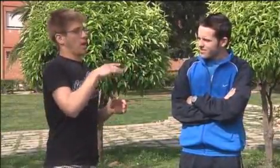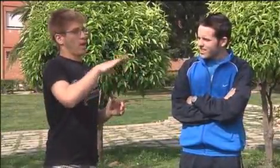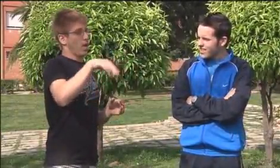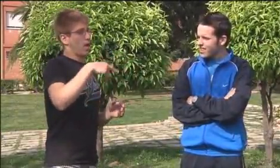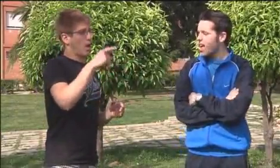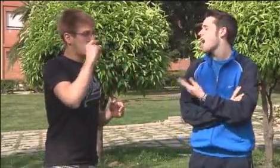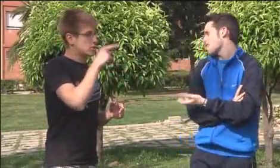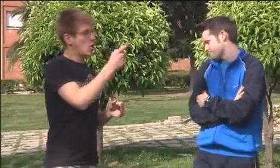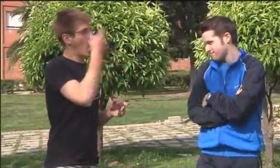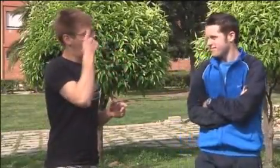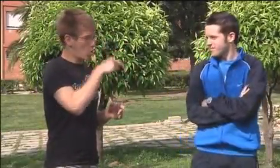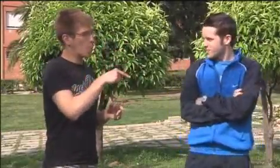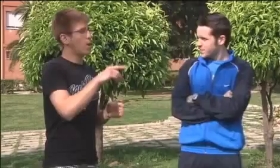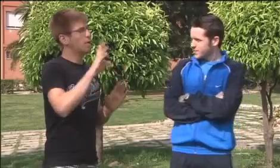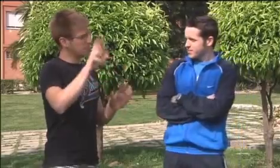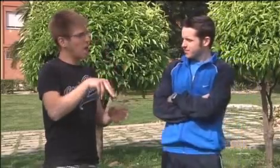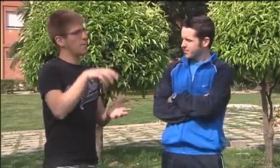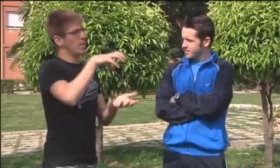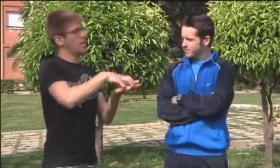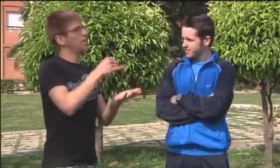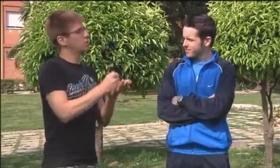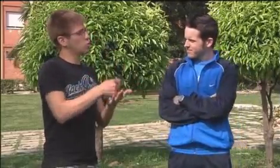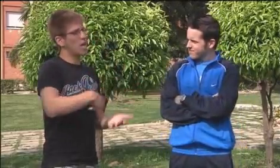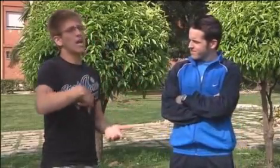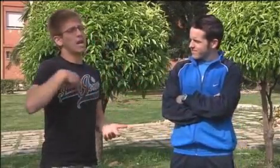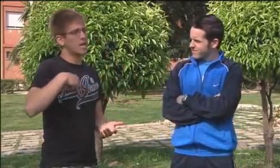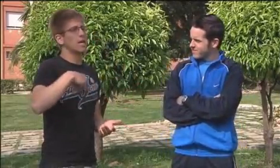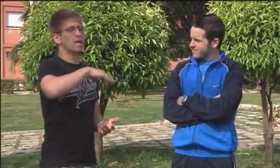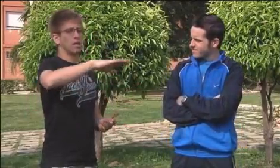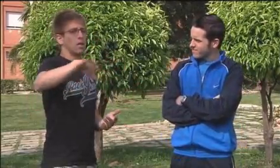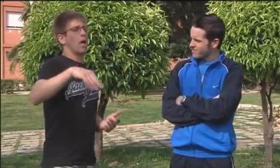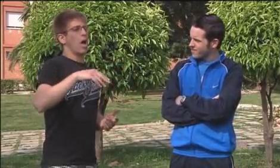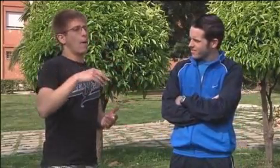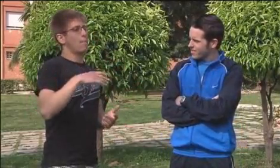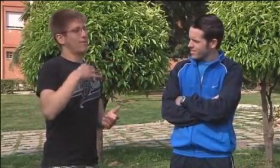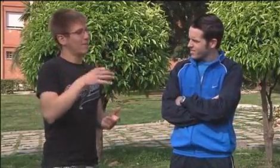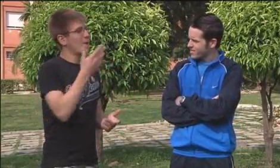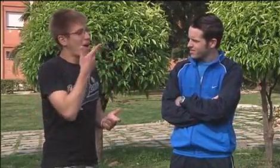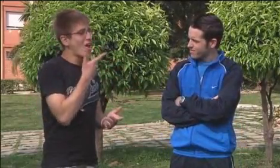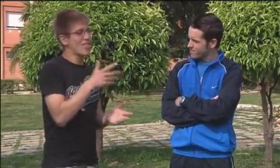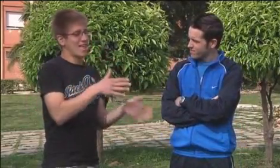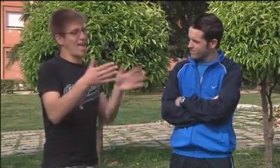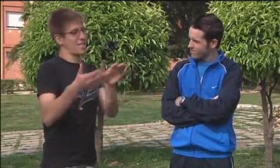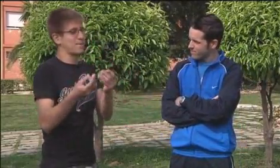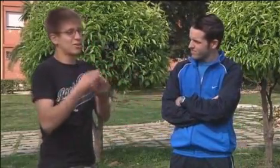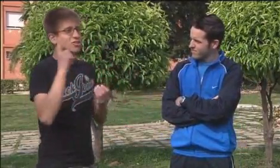la asignatura los alumnos los profesores todos los que intervienen en este